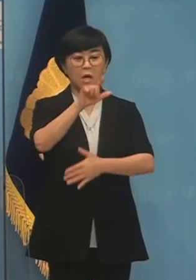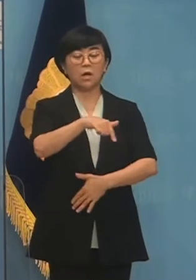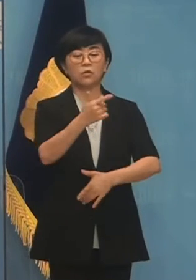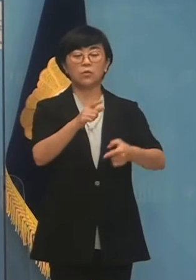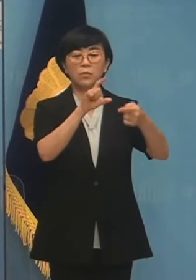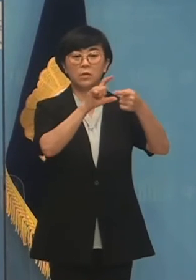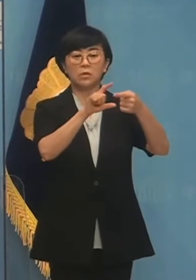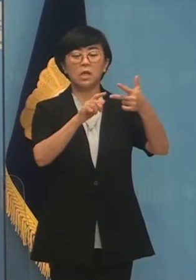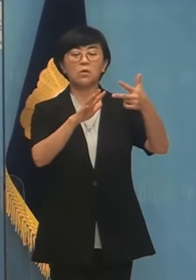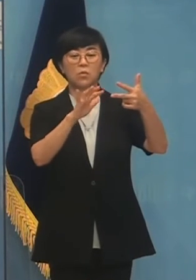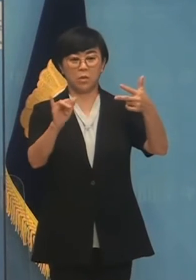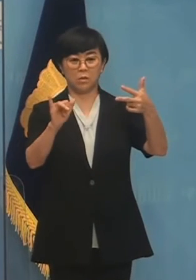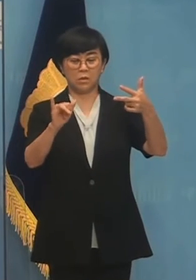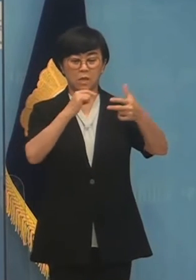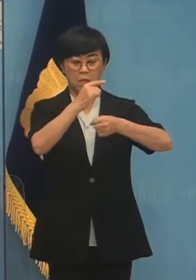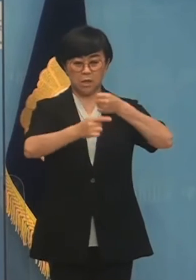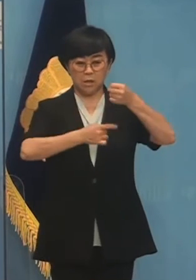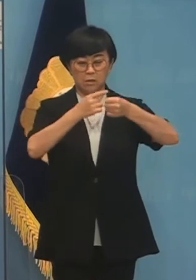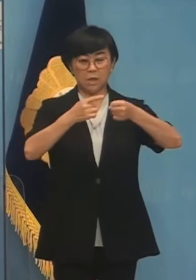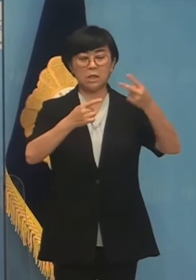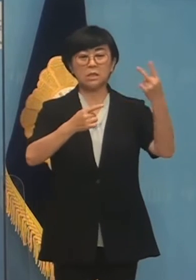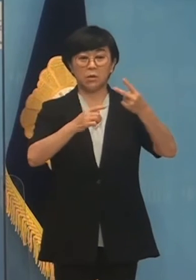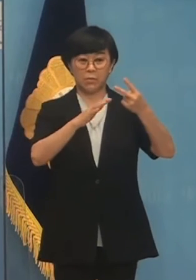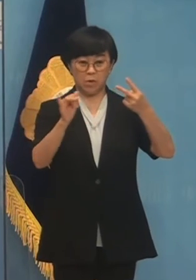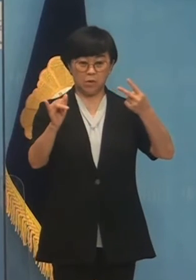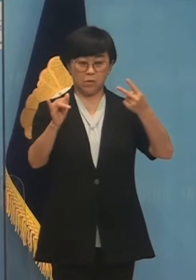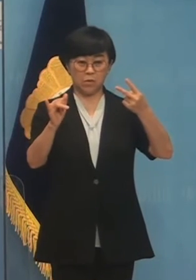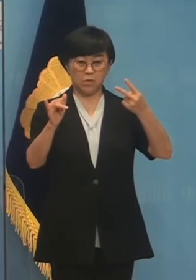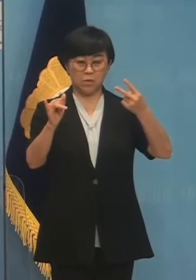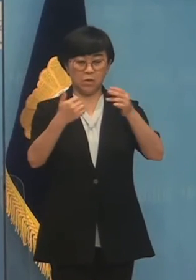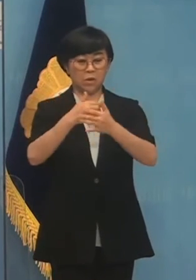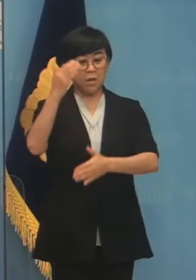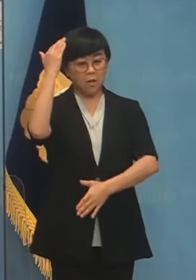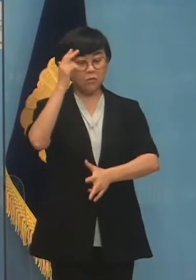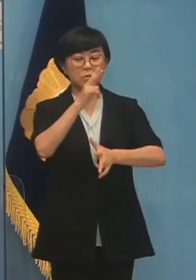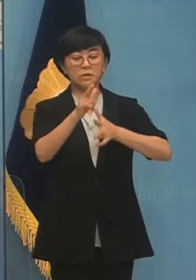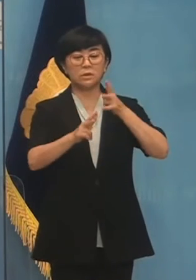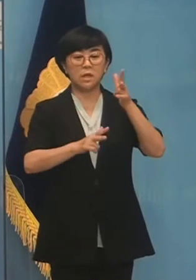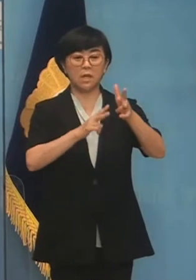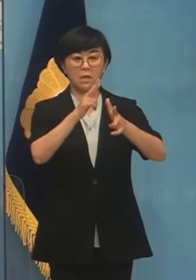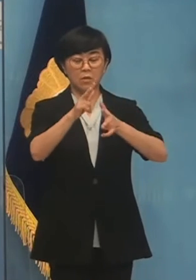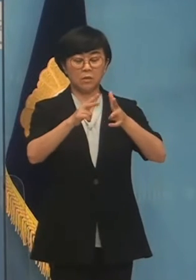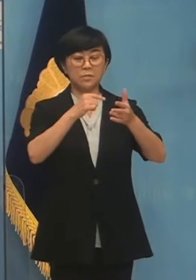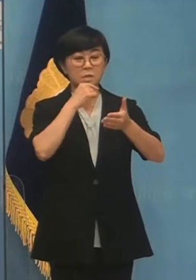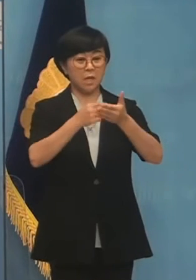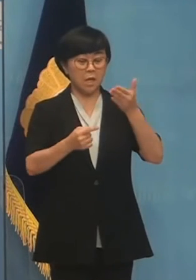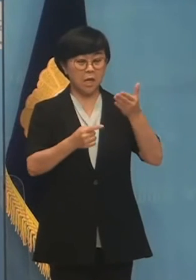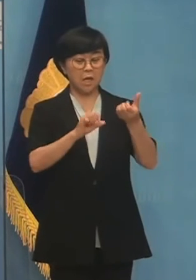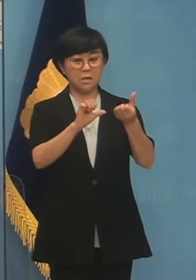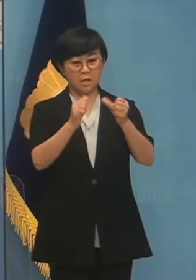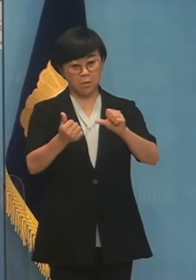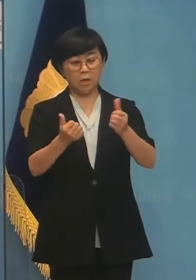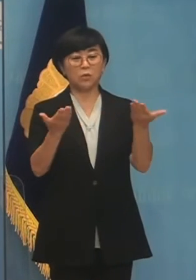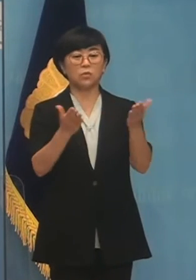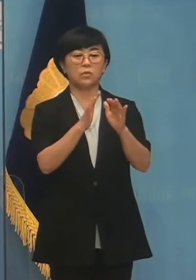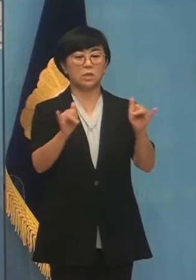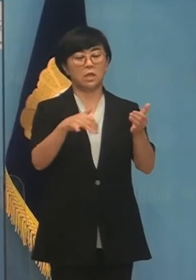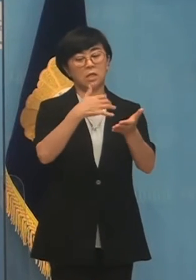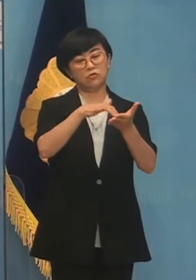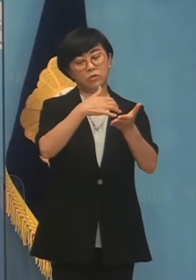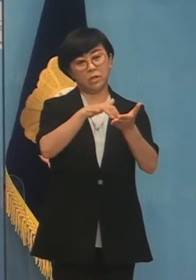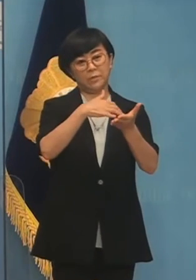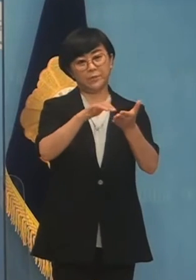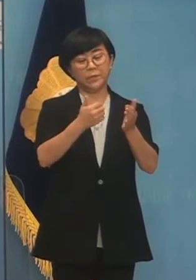평균 7명, 한 해 2천여 명. 대한민국 산재 사망 노동자의 숫자입니다.